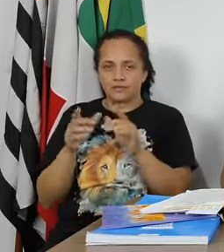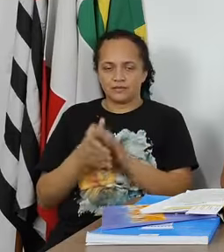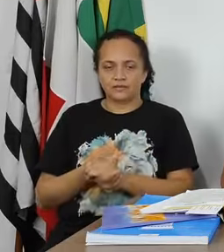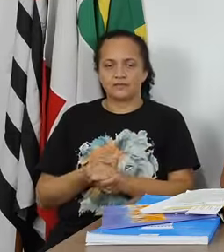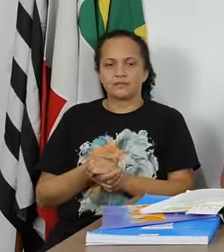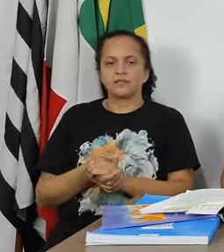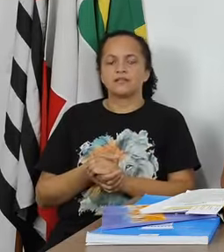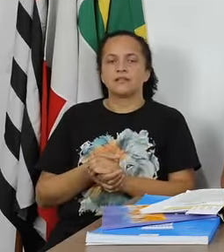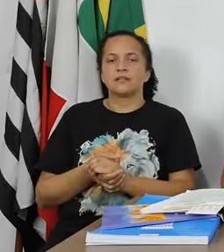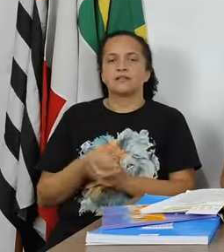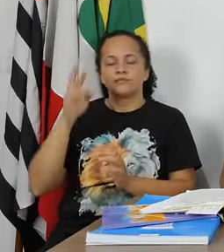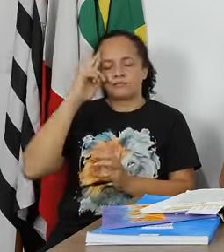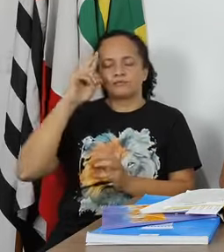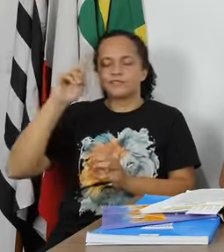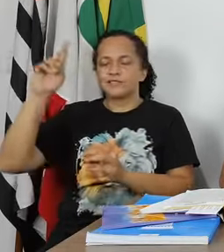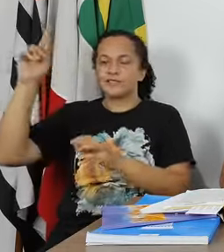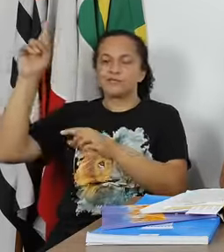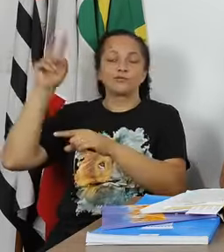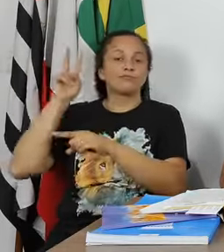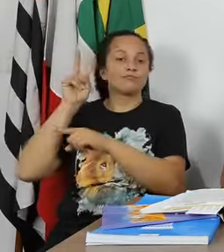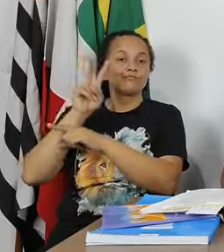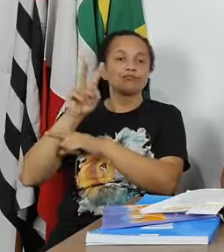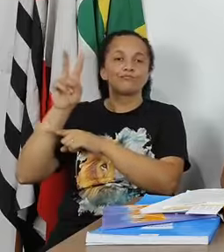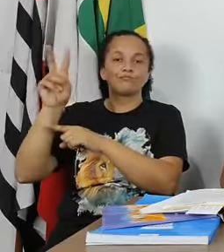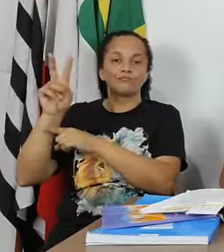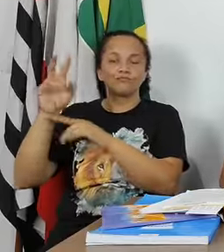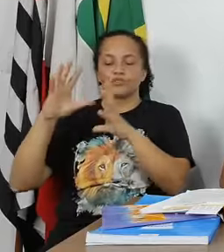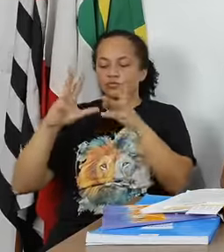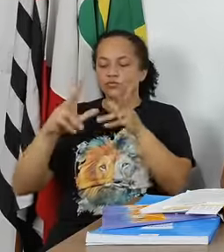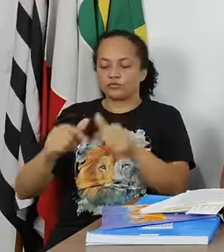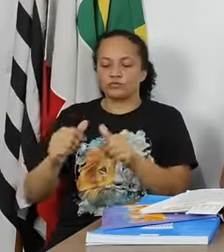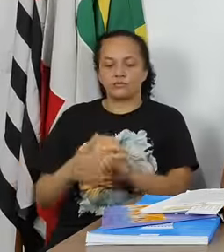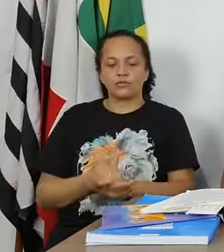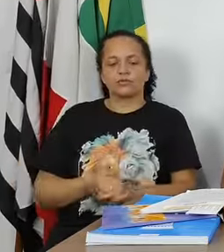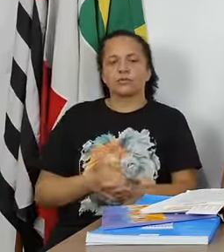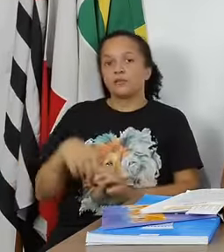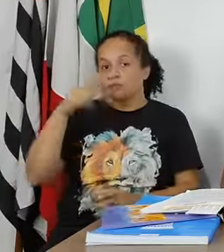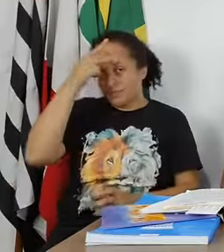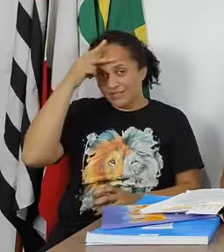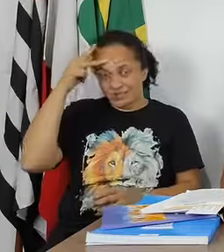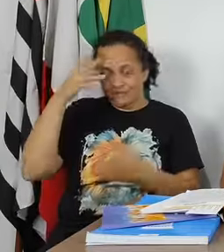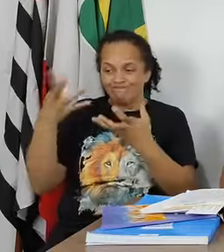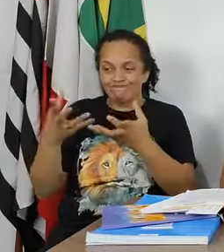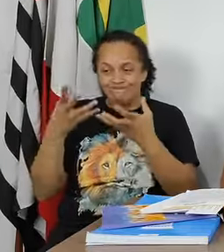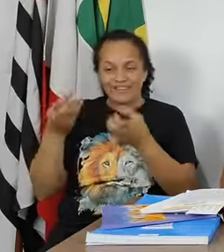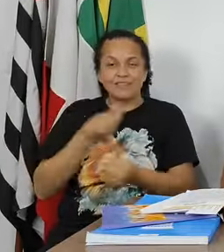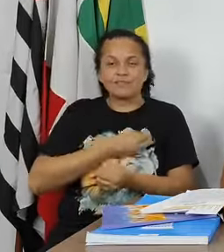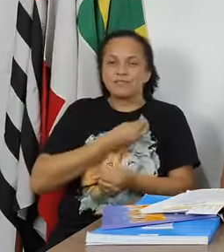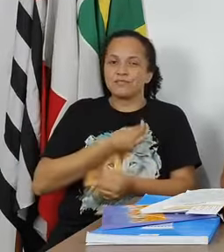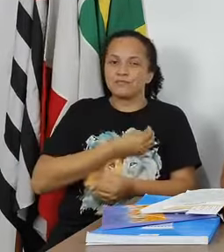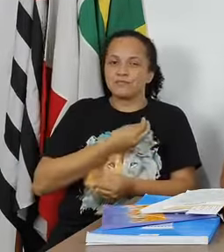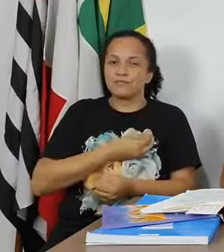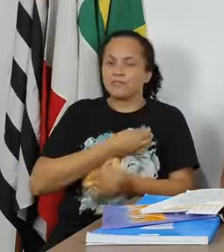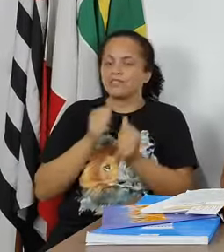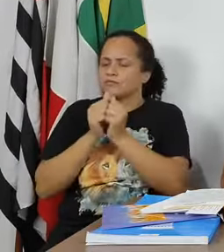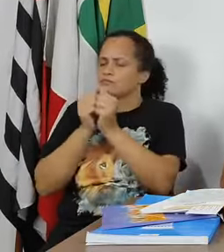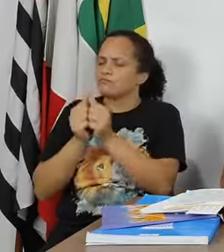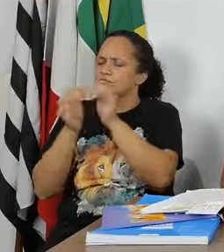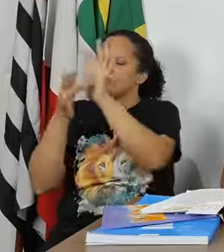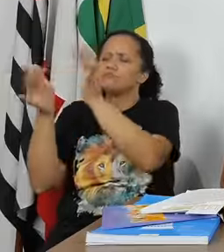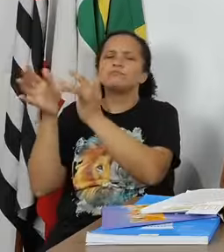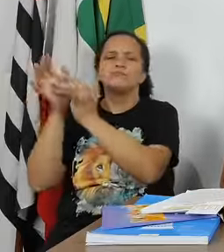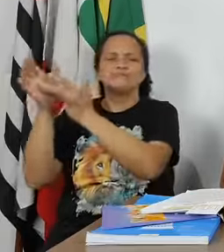me livrou o Senhor. Ora, todos quantos querem viver piedosamente em Cristo serão perseguidos,